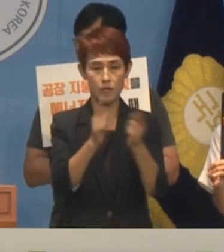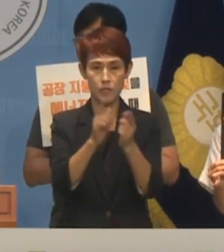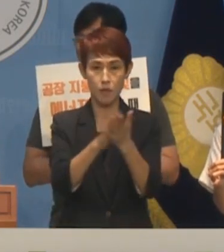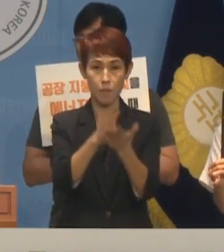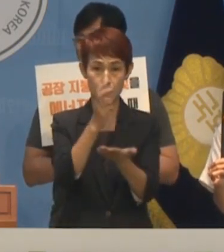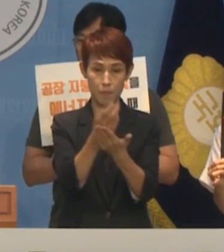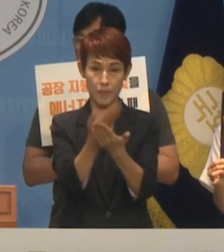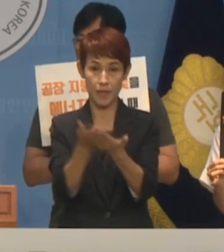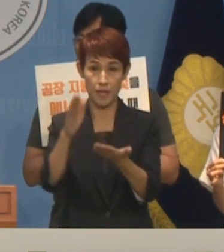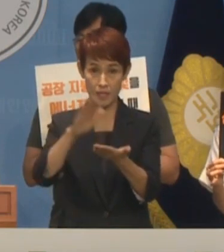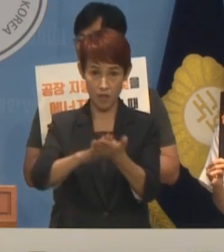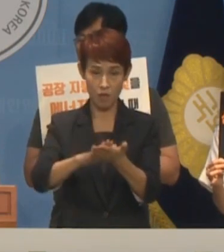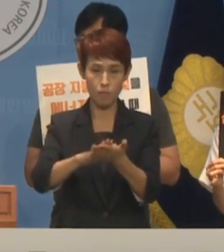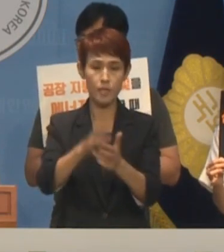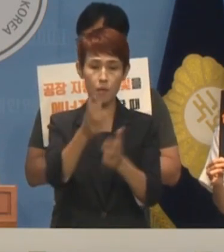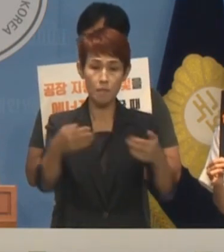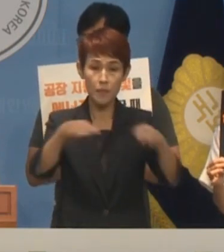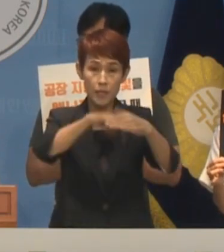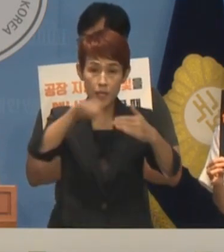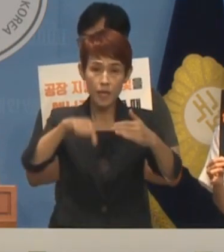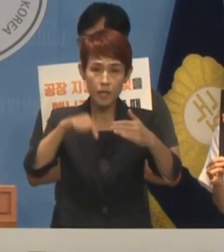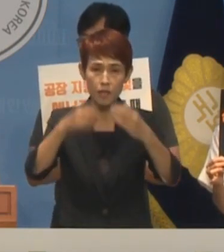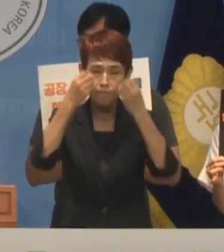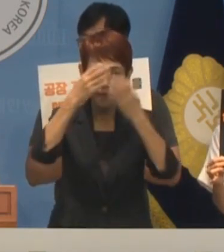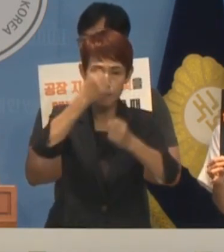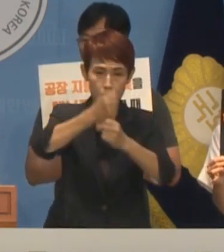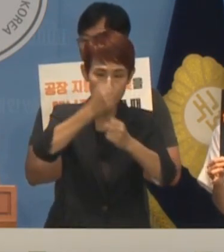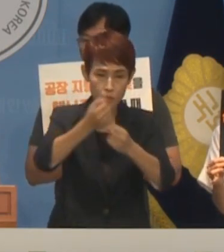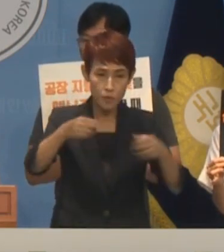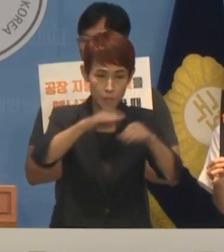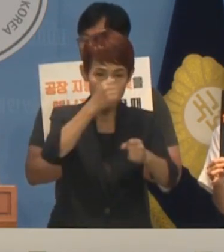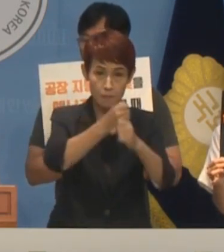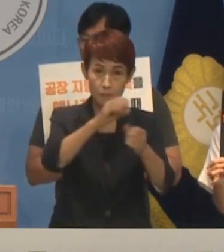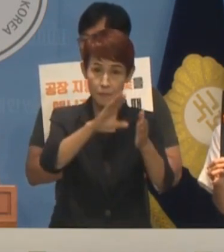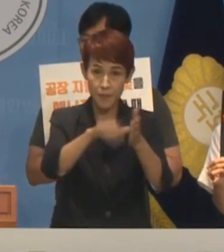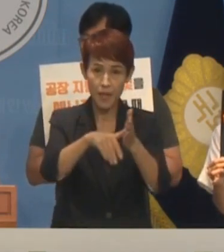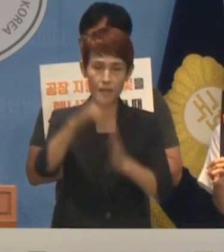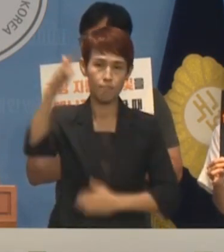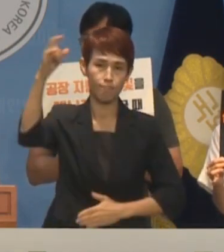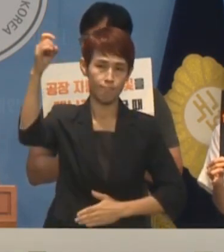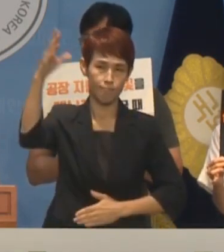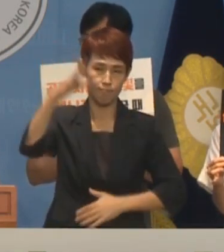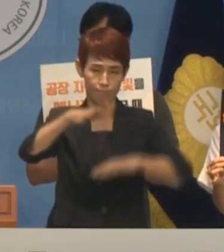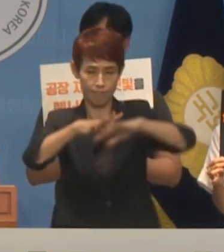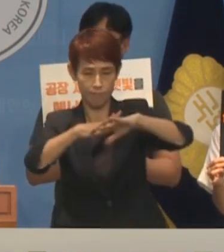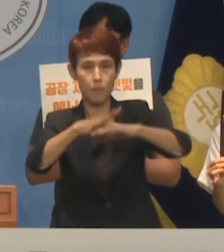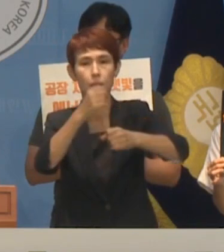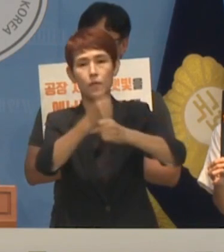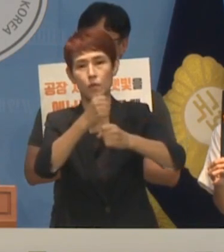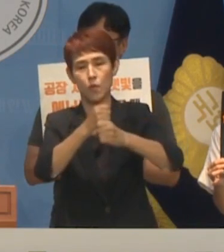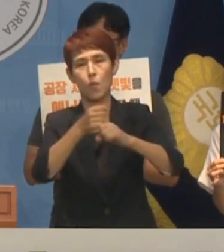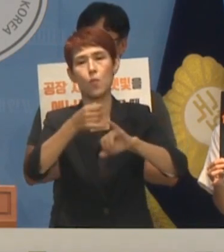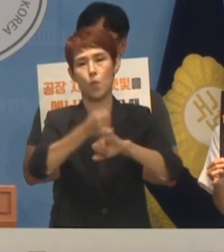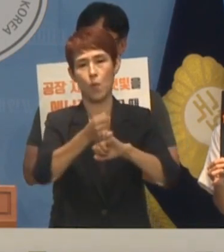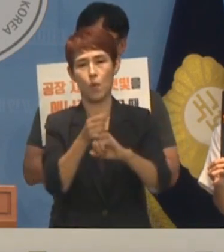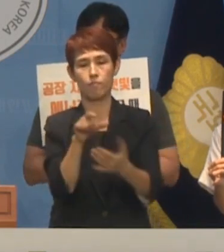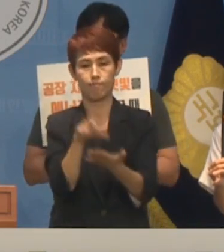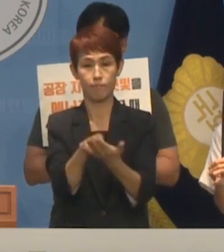통해 산업단지 내 신규 제조시설 설치 승인 시에도 태양광 발전 설비 설치 계획서를 반드시